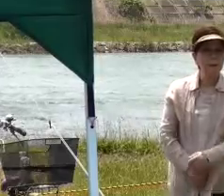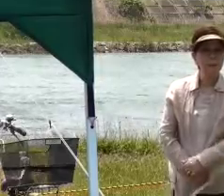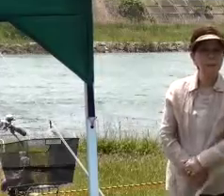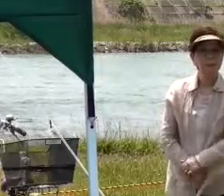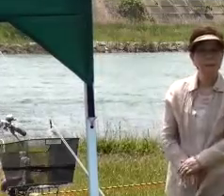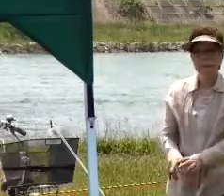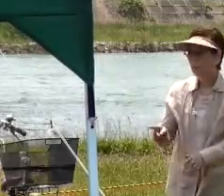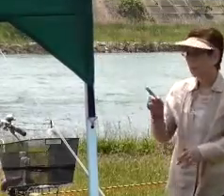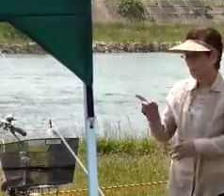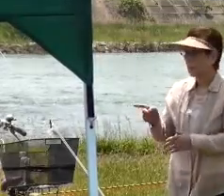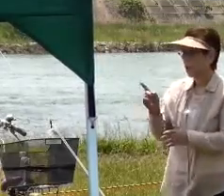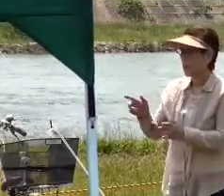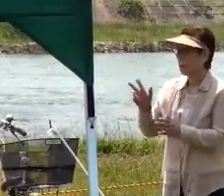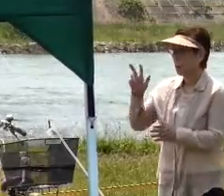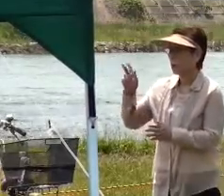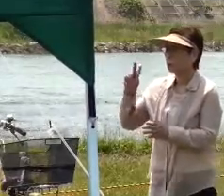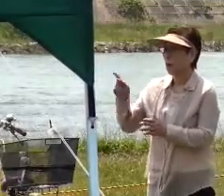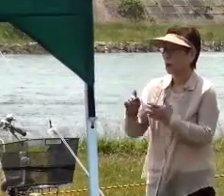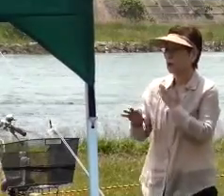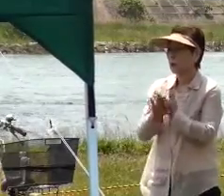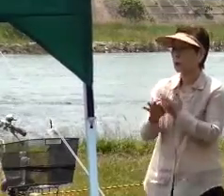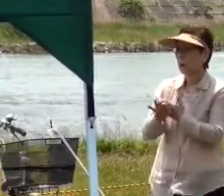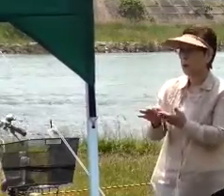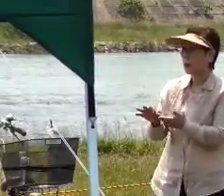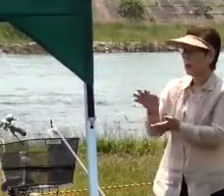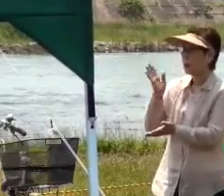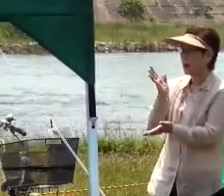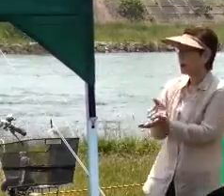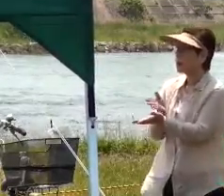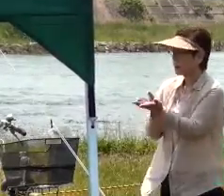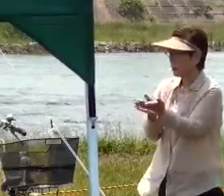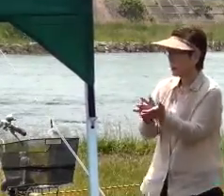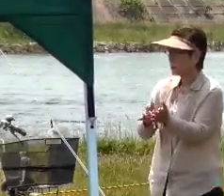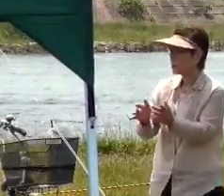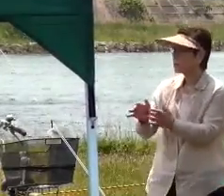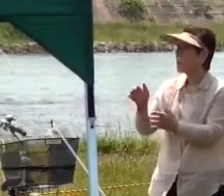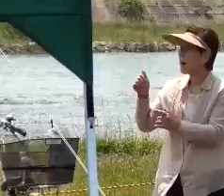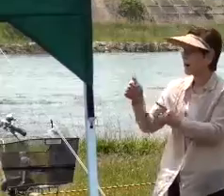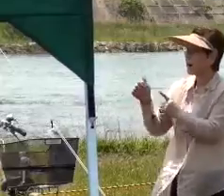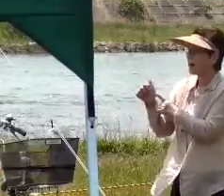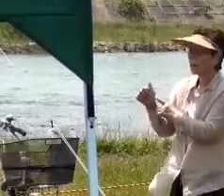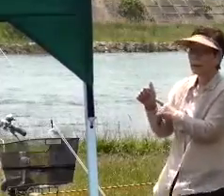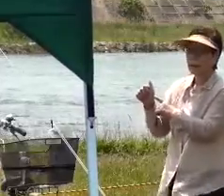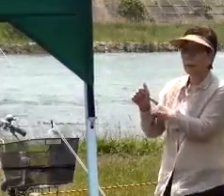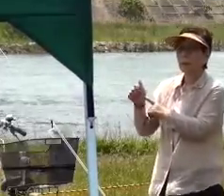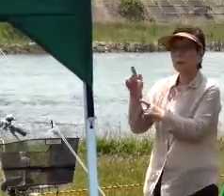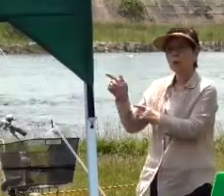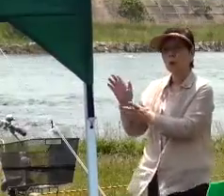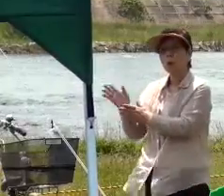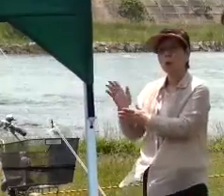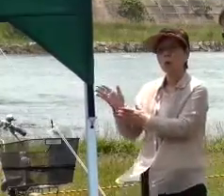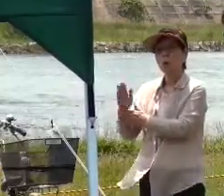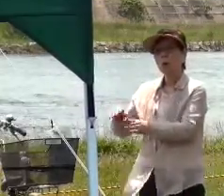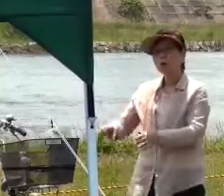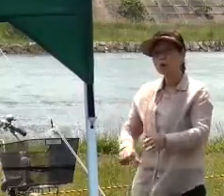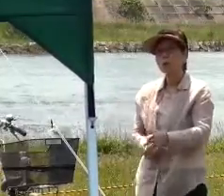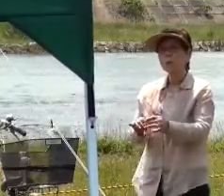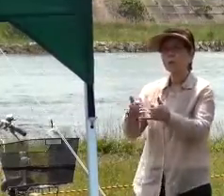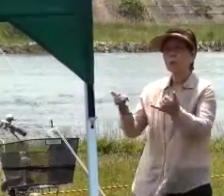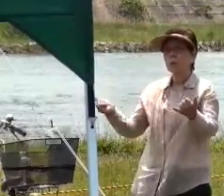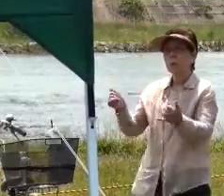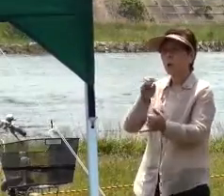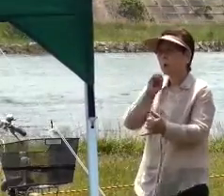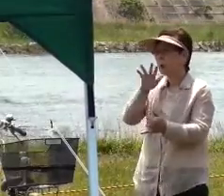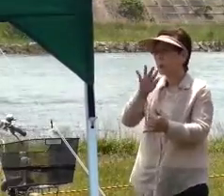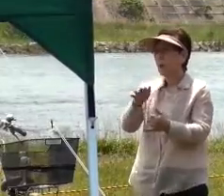まあ、この例え話をお話になったきっかけは、イエス様が当時罪人と呼ばれ